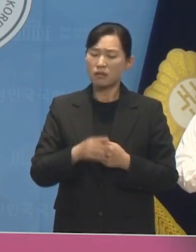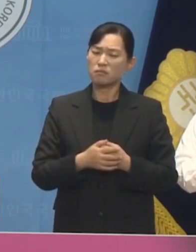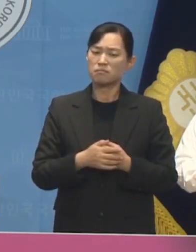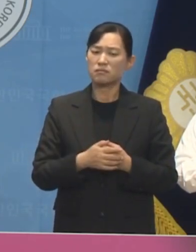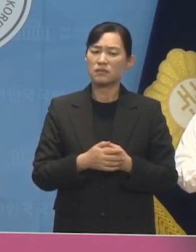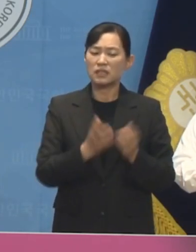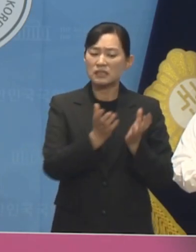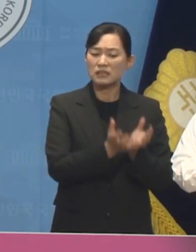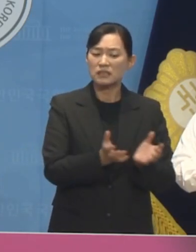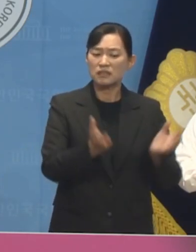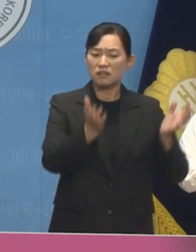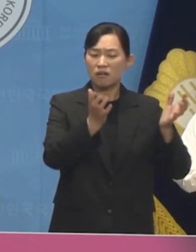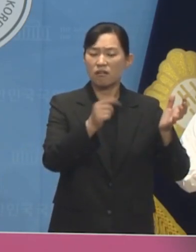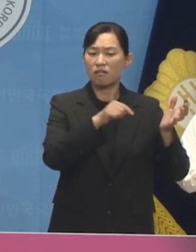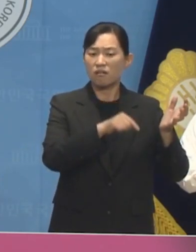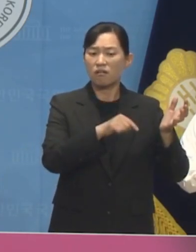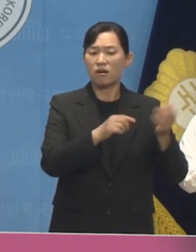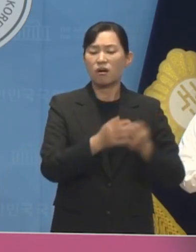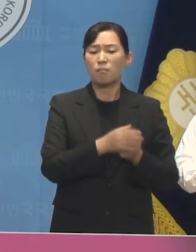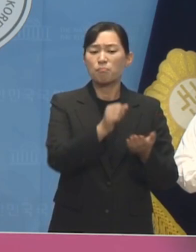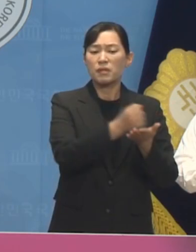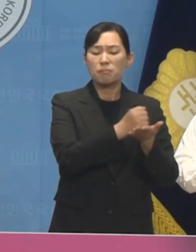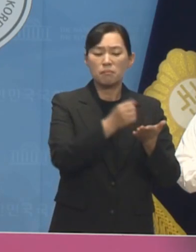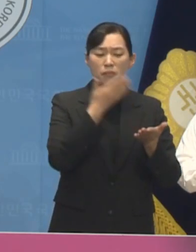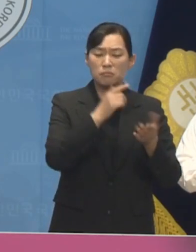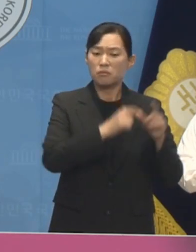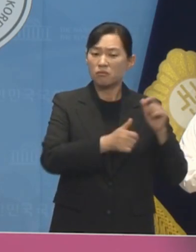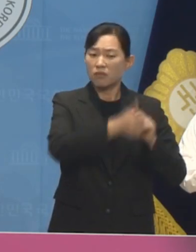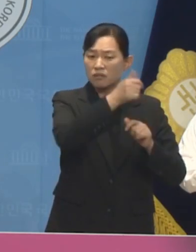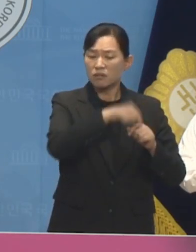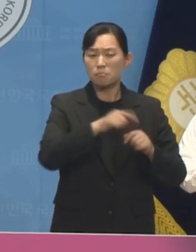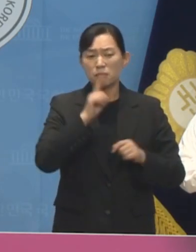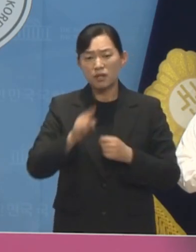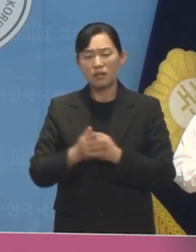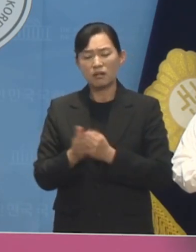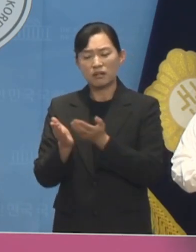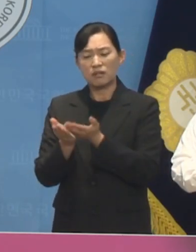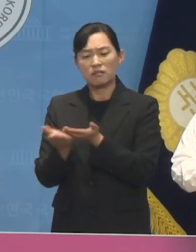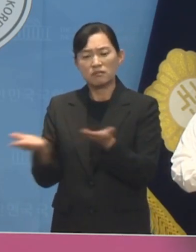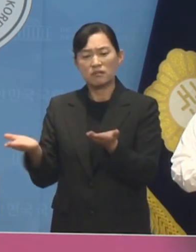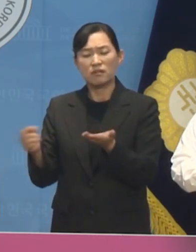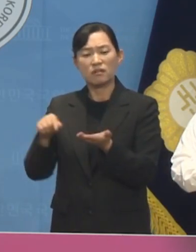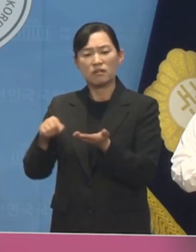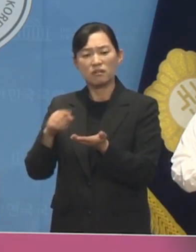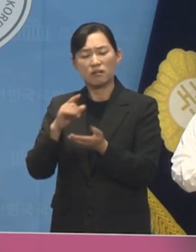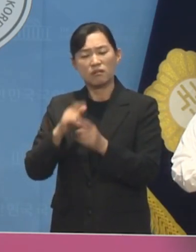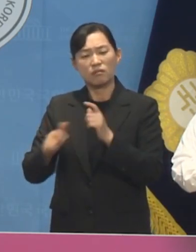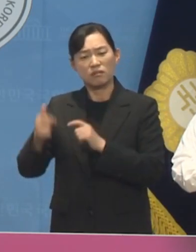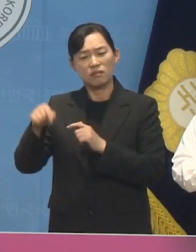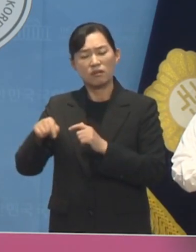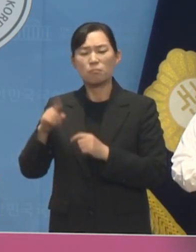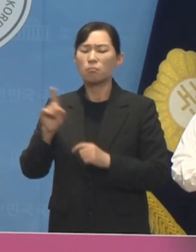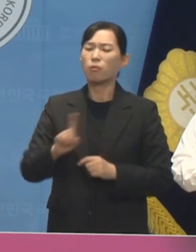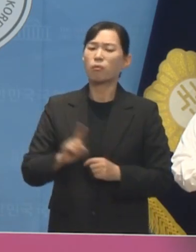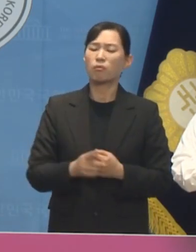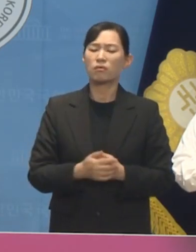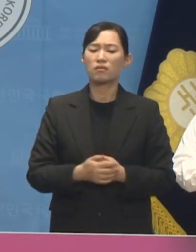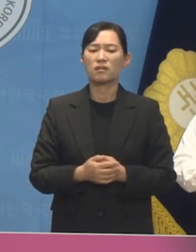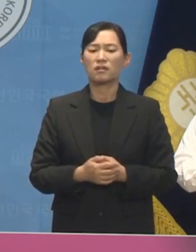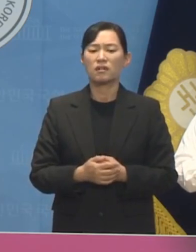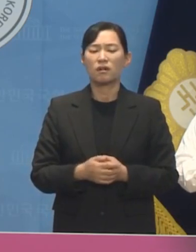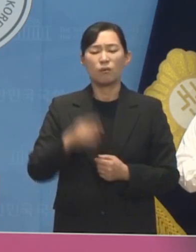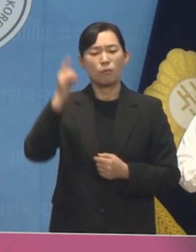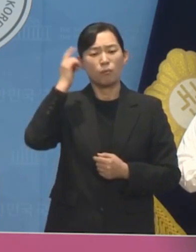냉면기 대신 식판에 먹는 비빔밥이 왜 질이 떨어진다는 건지, 냉면기를 거부하면 석식을 왜 할 수